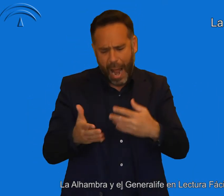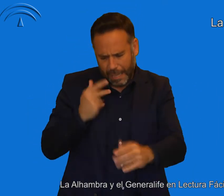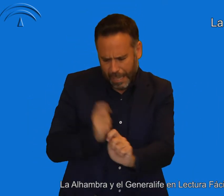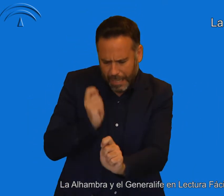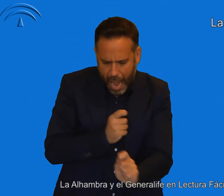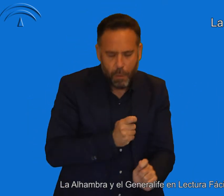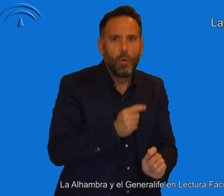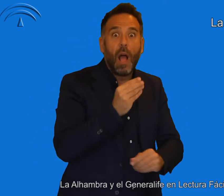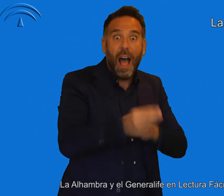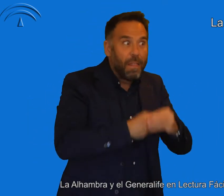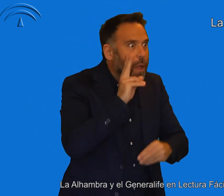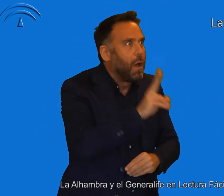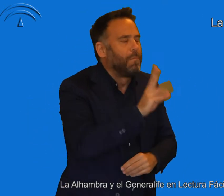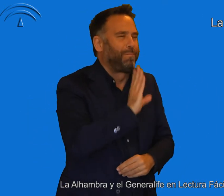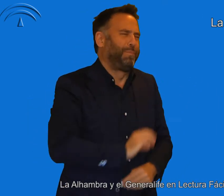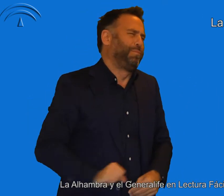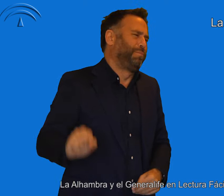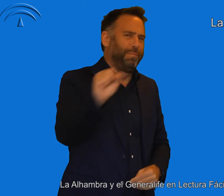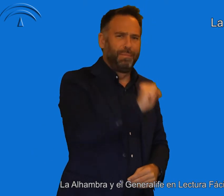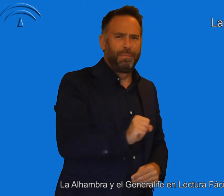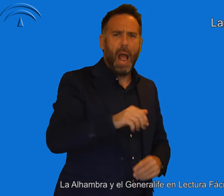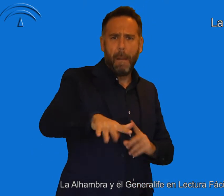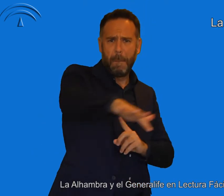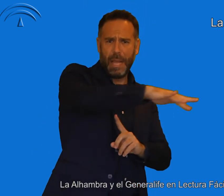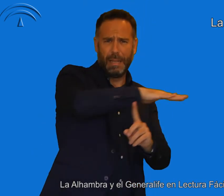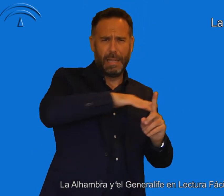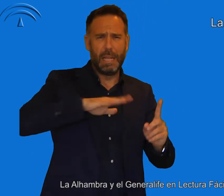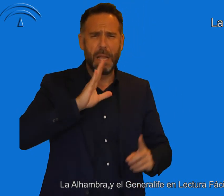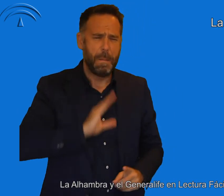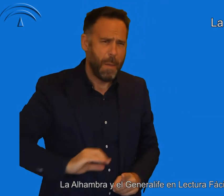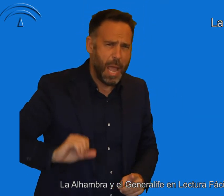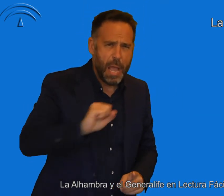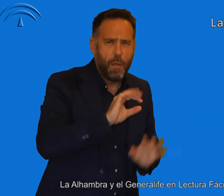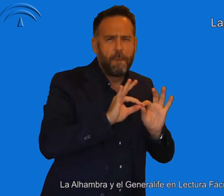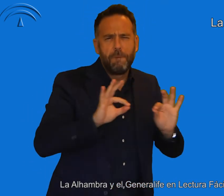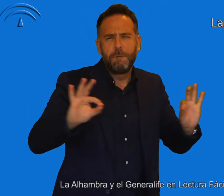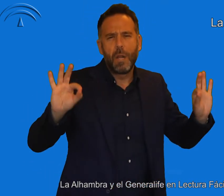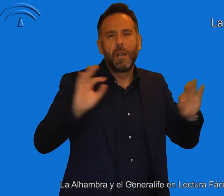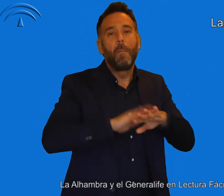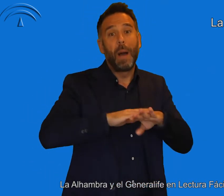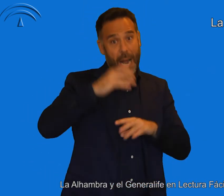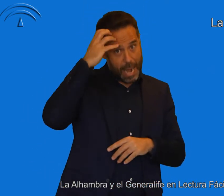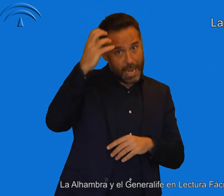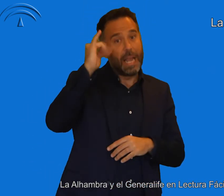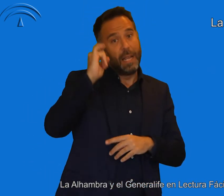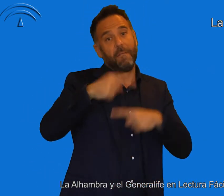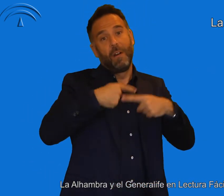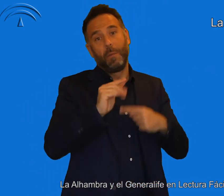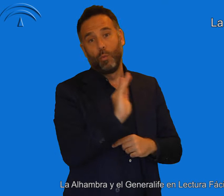Arquitectos y artesanos hicieron una obra extraordinaria. Crearon un ambiente bello y refinado para